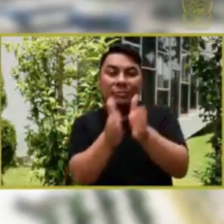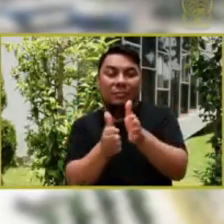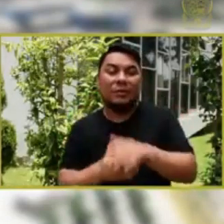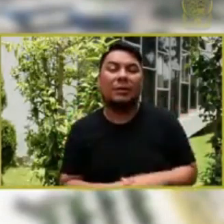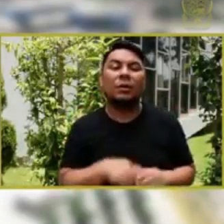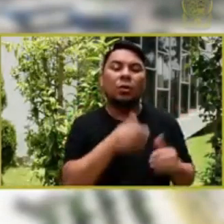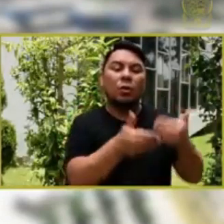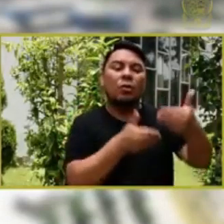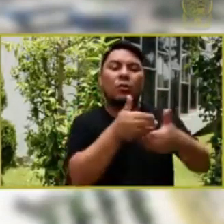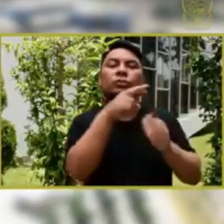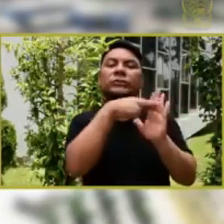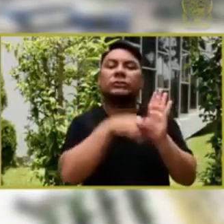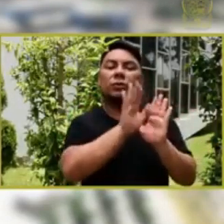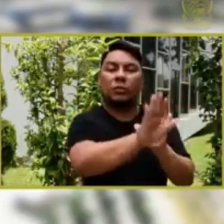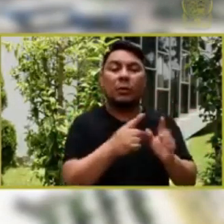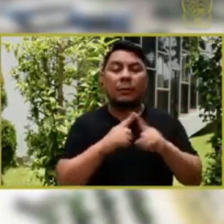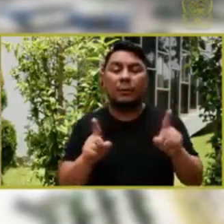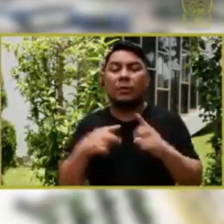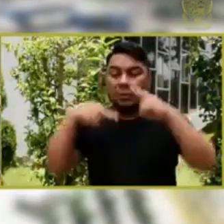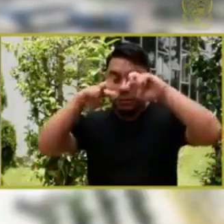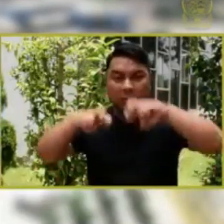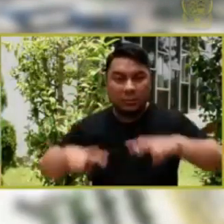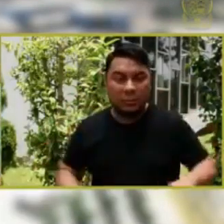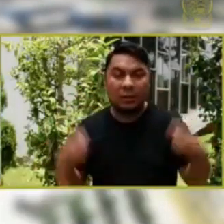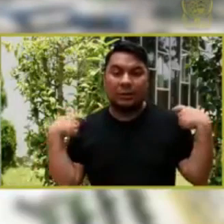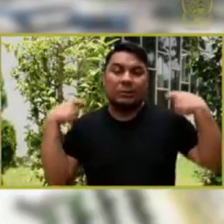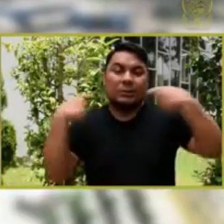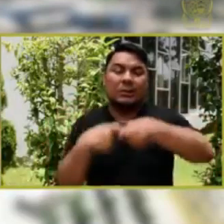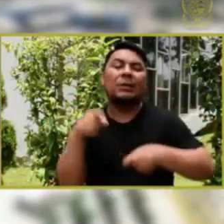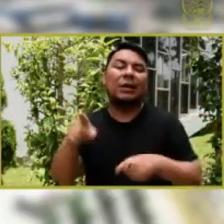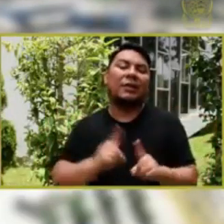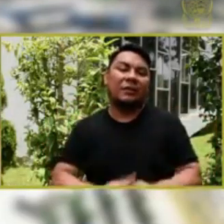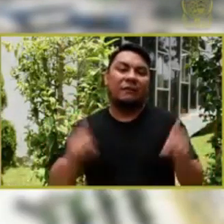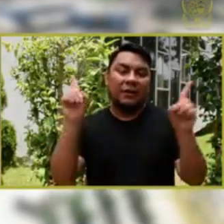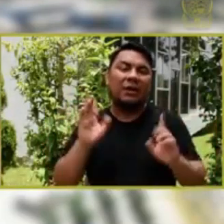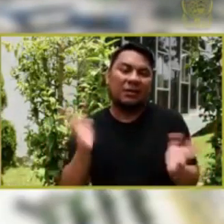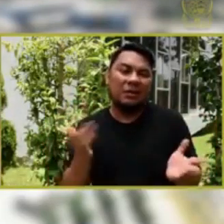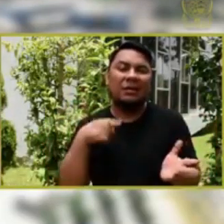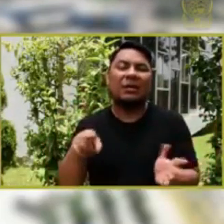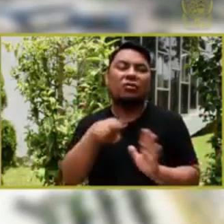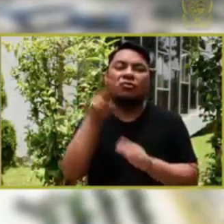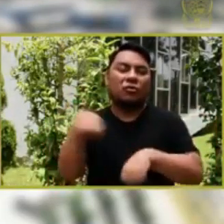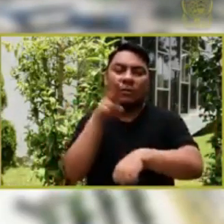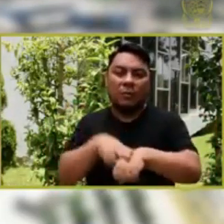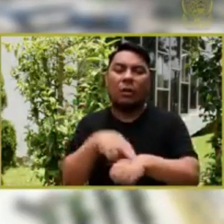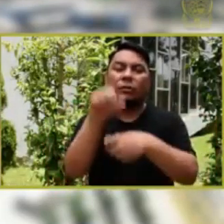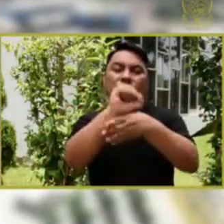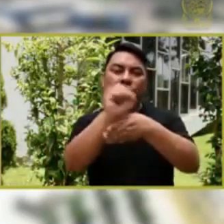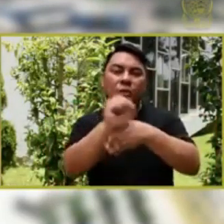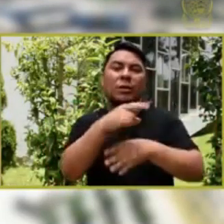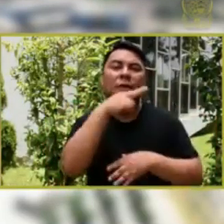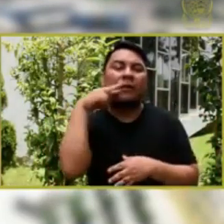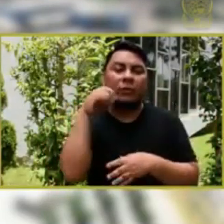es el orden que se sigue o que presenta esta lengua. Mientras que en castellano el orden más prototípico, más canónico,